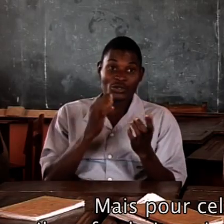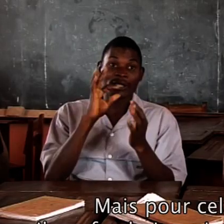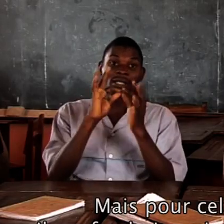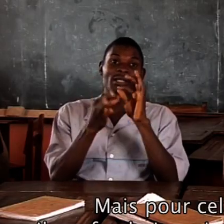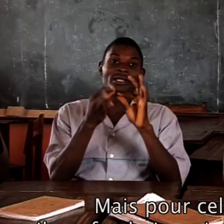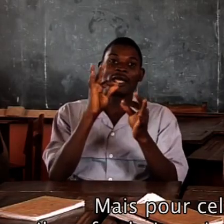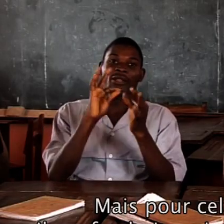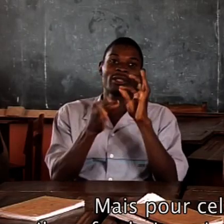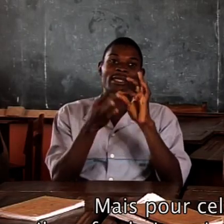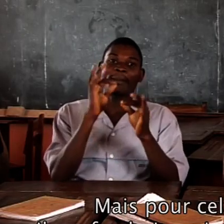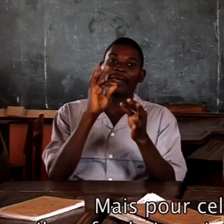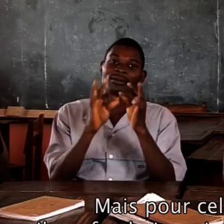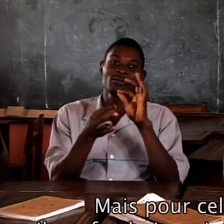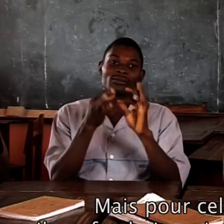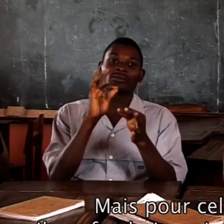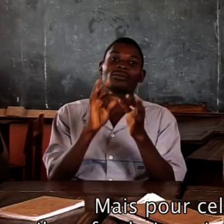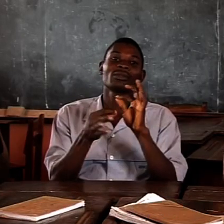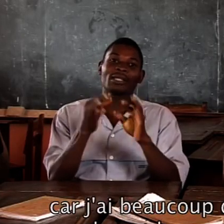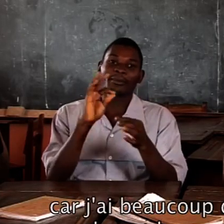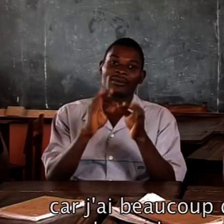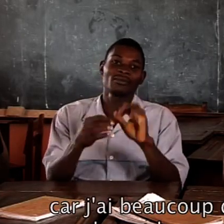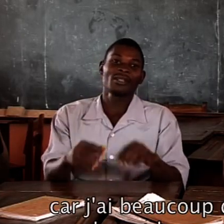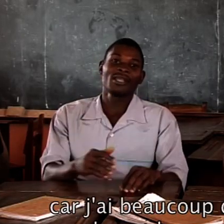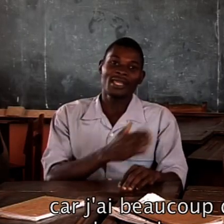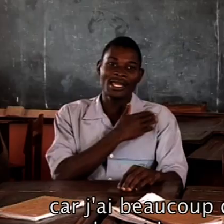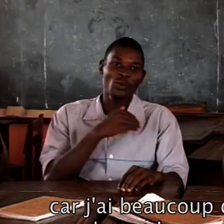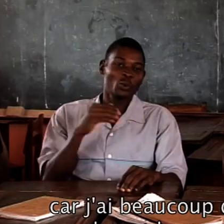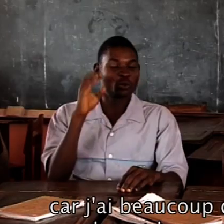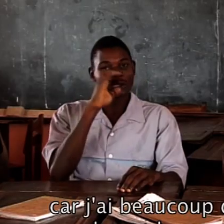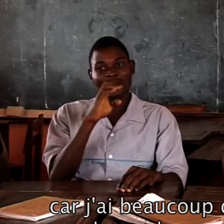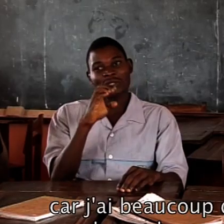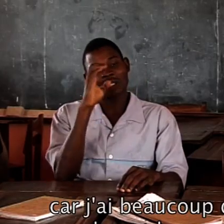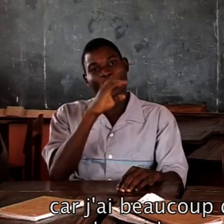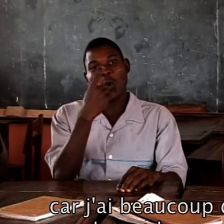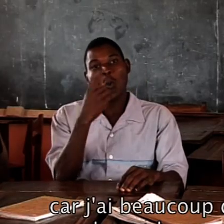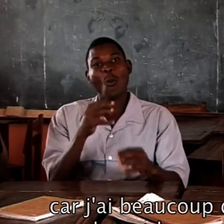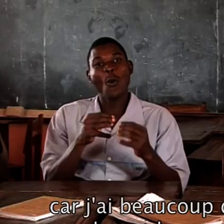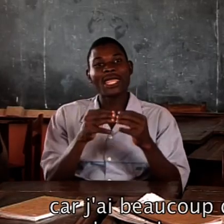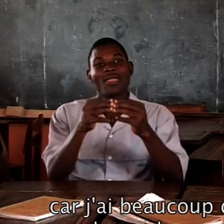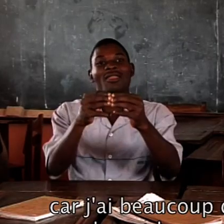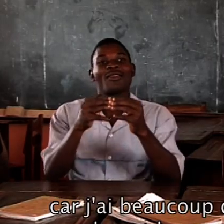Mais avant ça, je veux un interprète car je rencontre beaucoup de difficultés au cours des